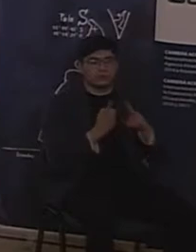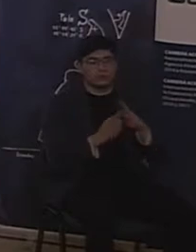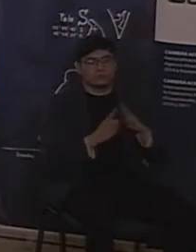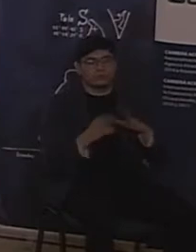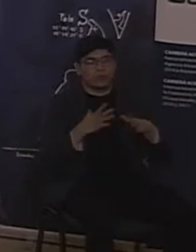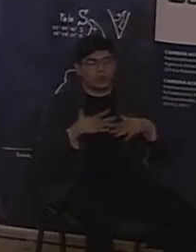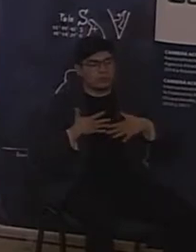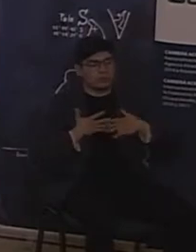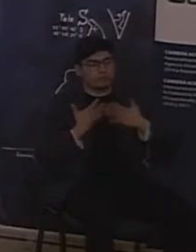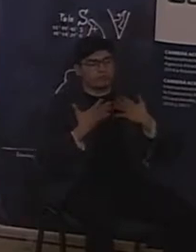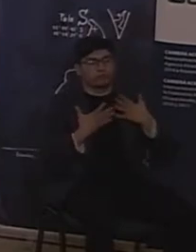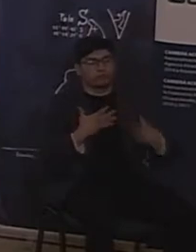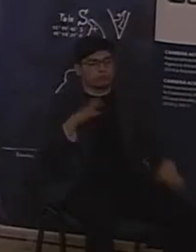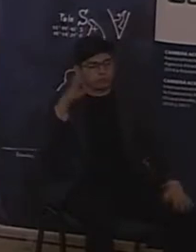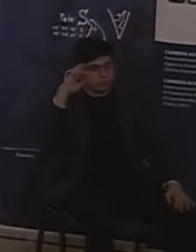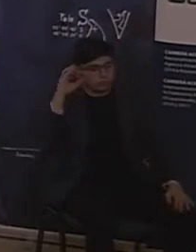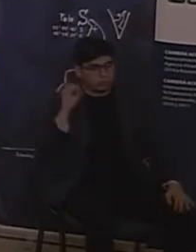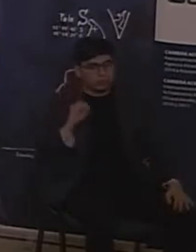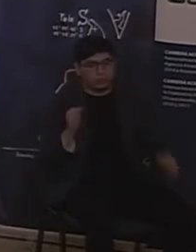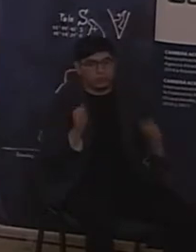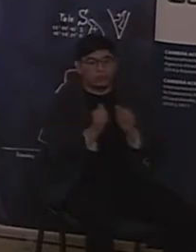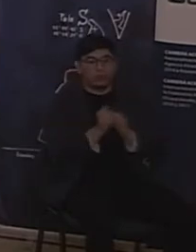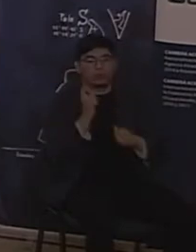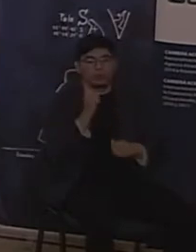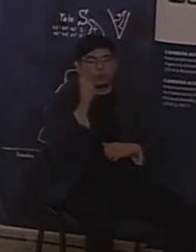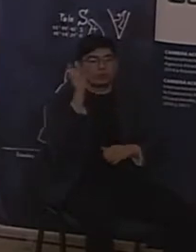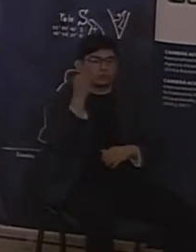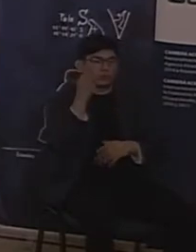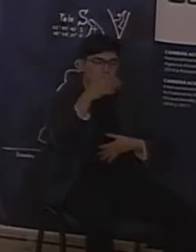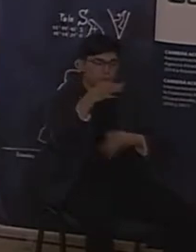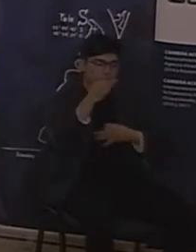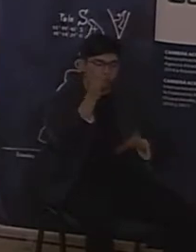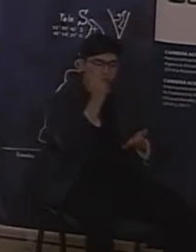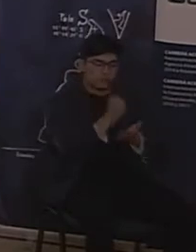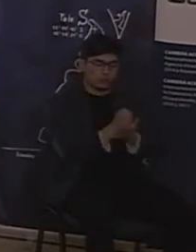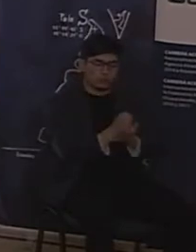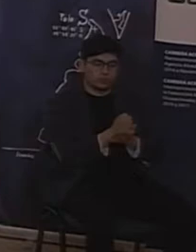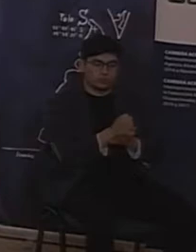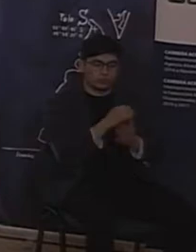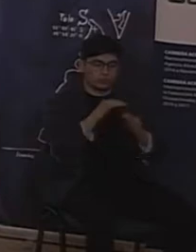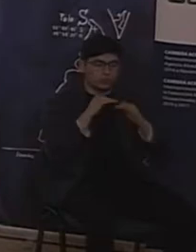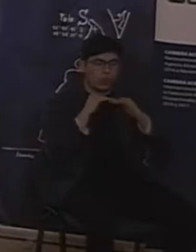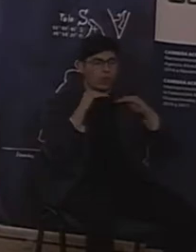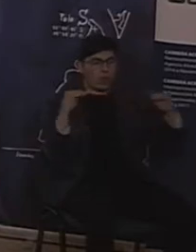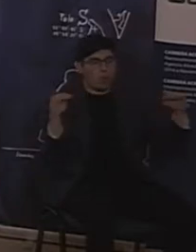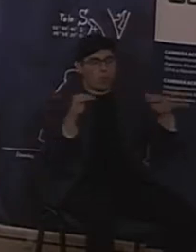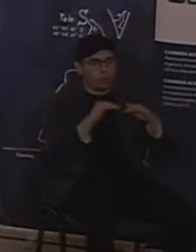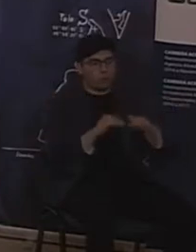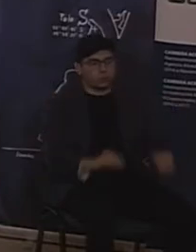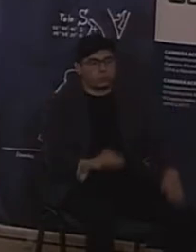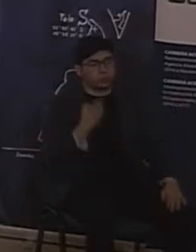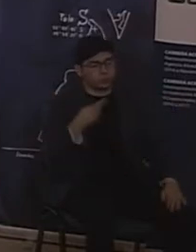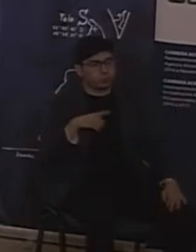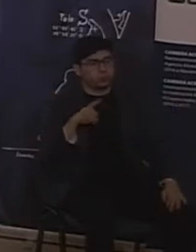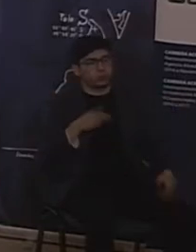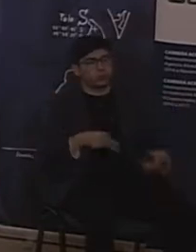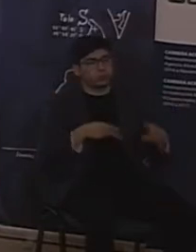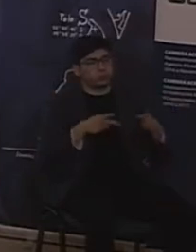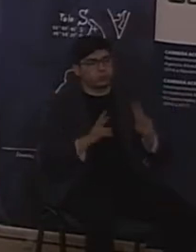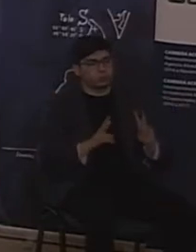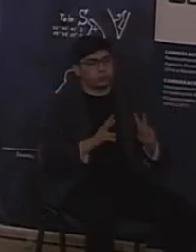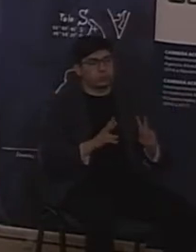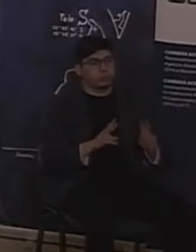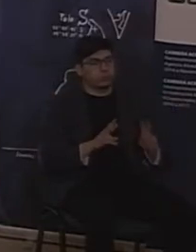pero con un solo acuerdo somos iguales en dignidad y derecho a todas las demás